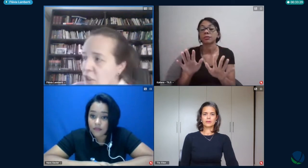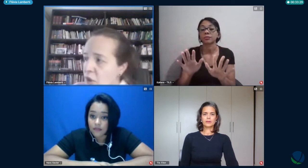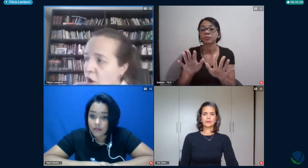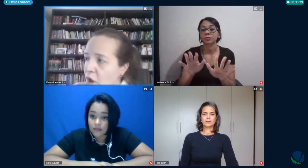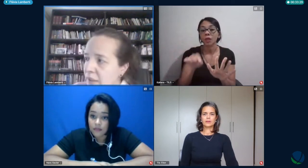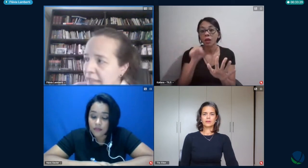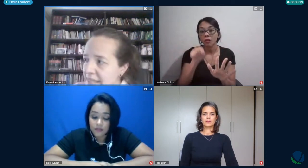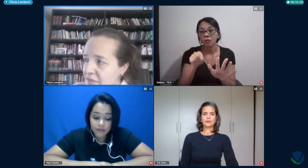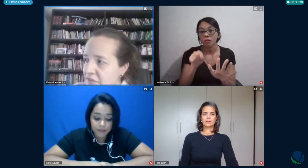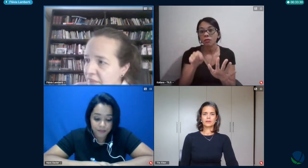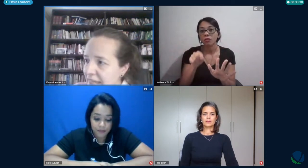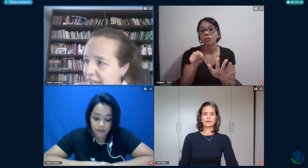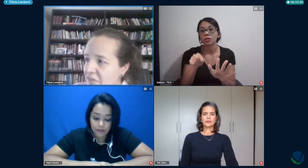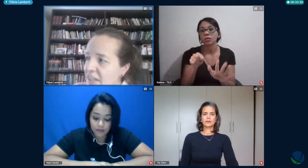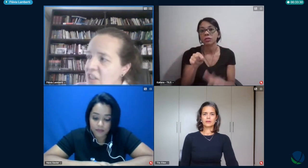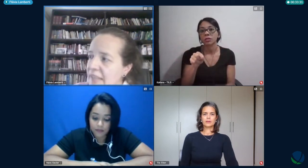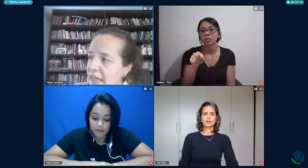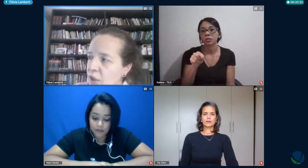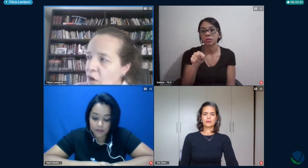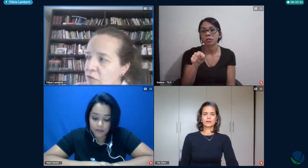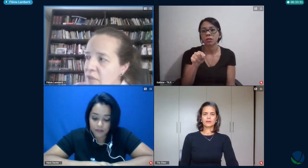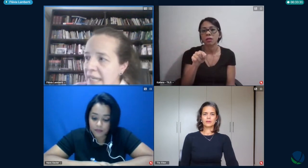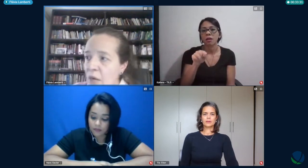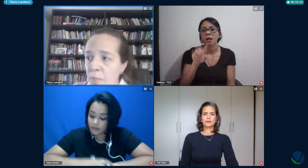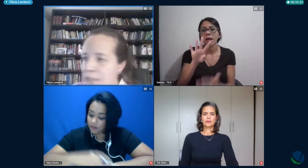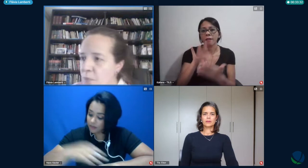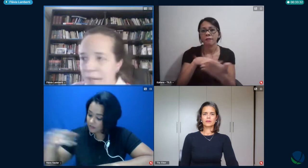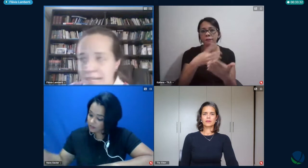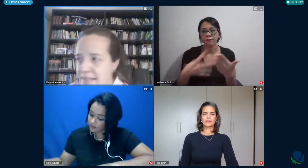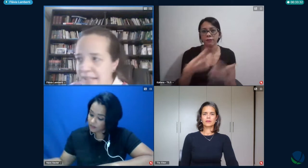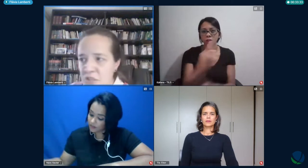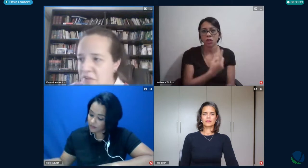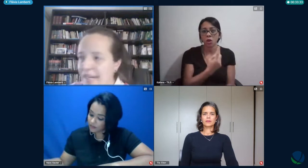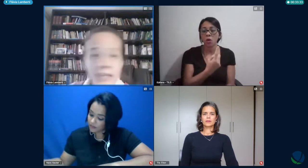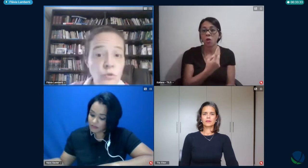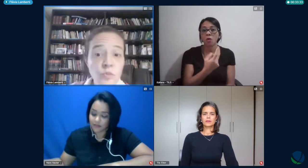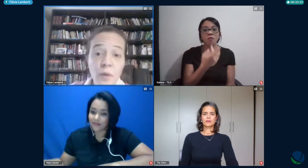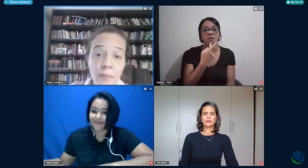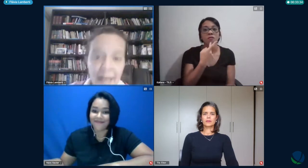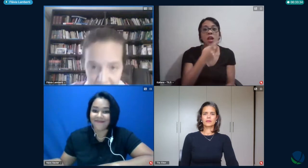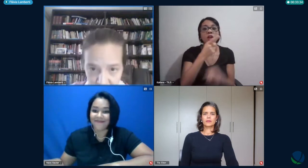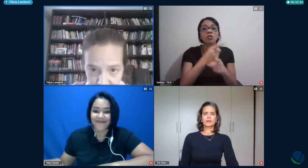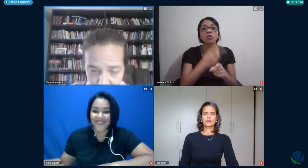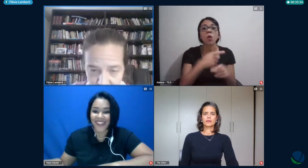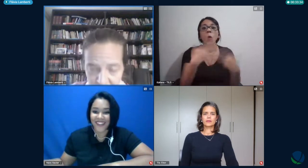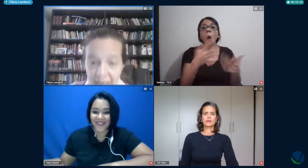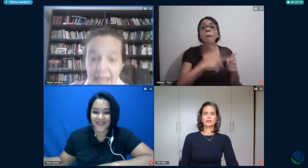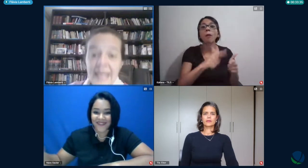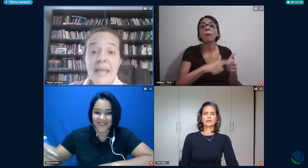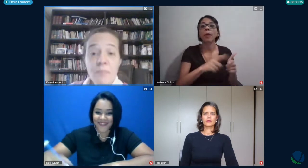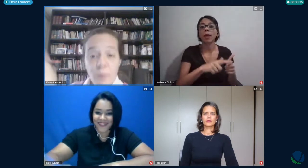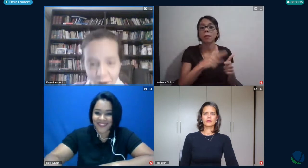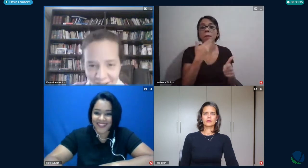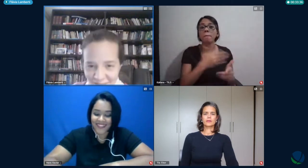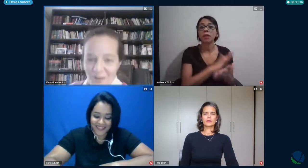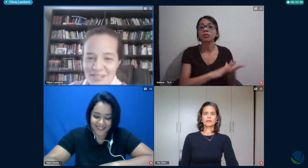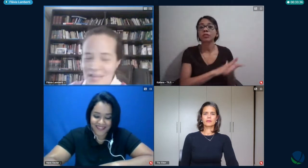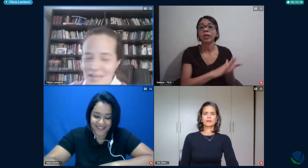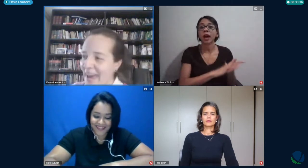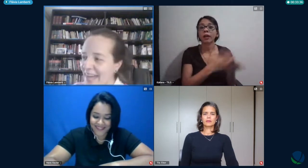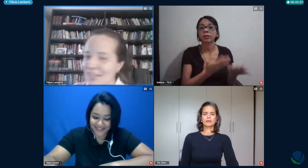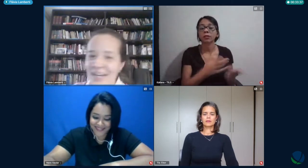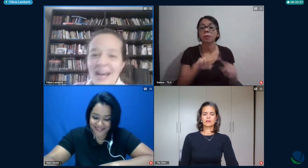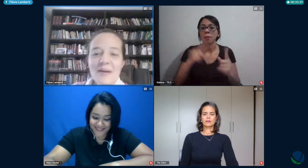Você tirou, na ficha anterior, você não pede para eles identificarem os problemas. E depois